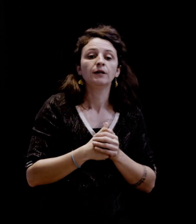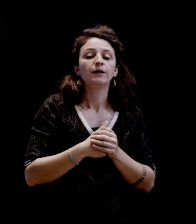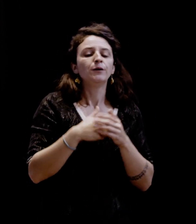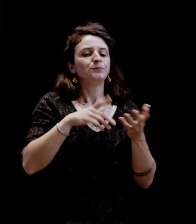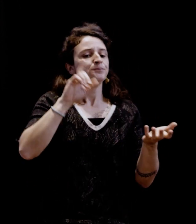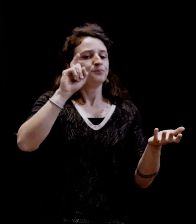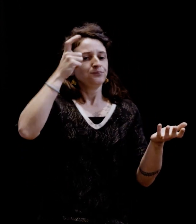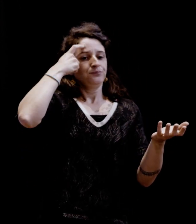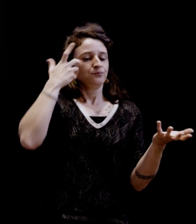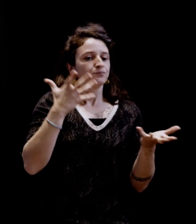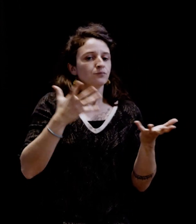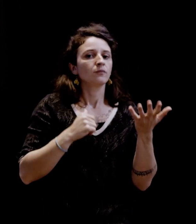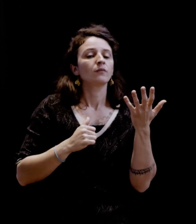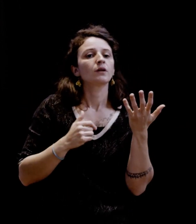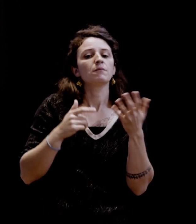qu'elle soit